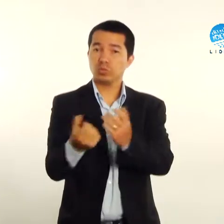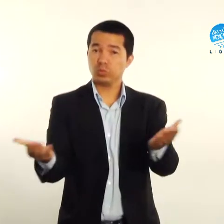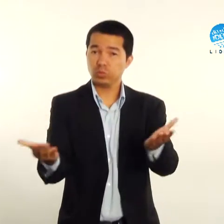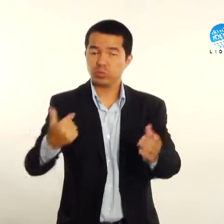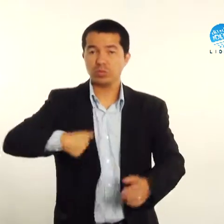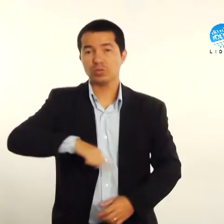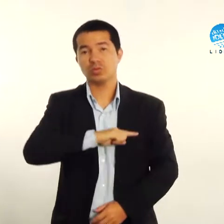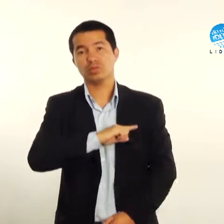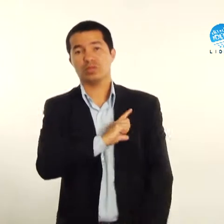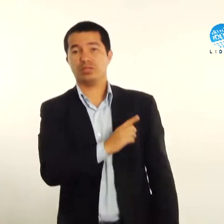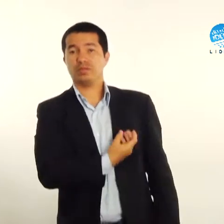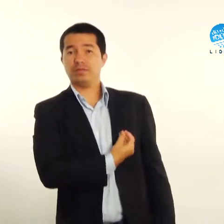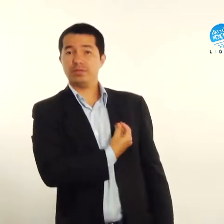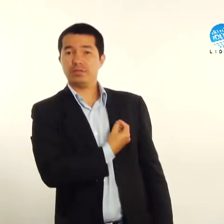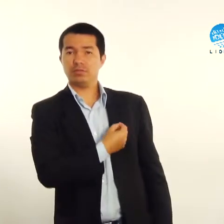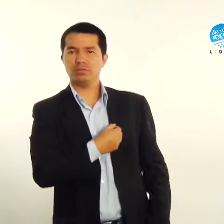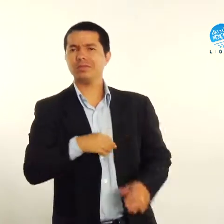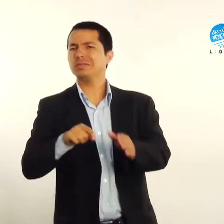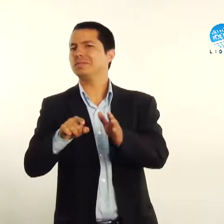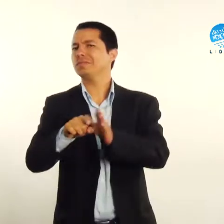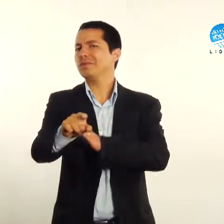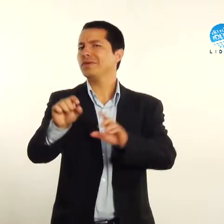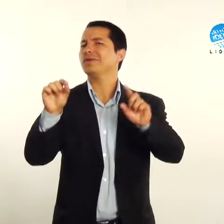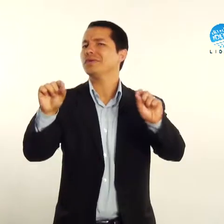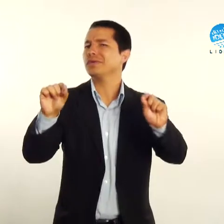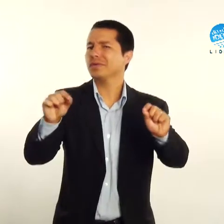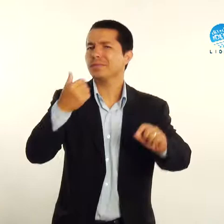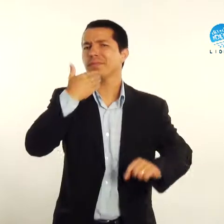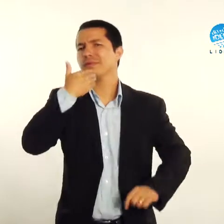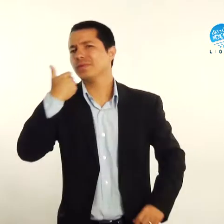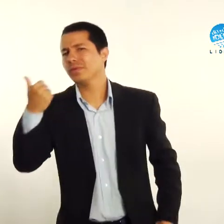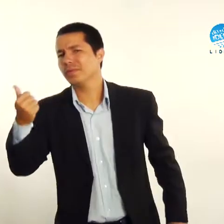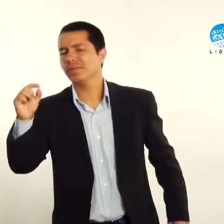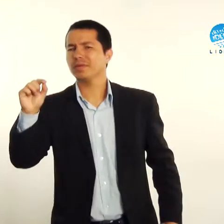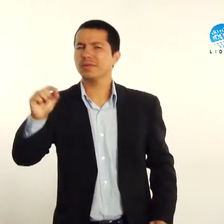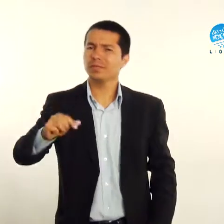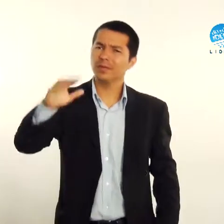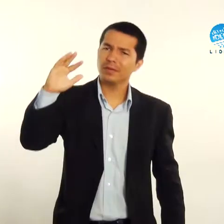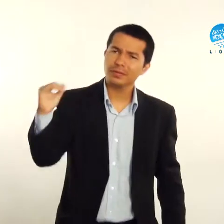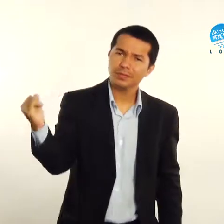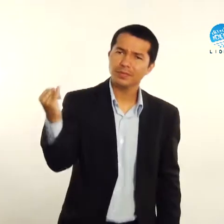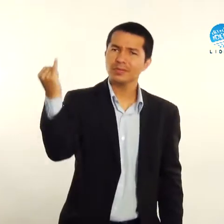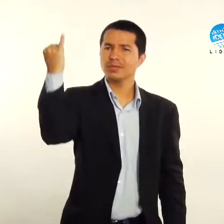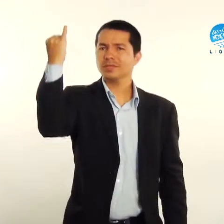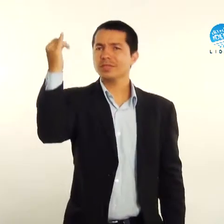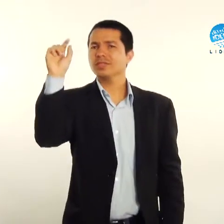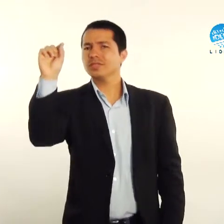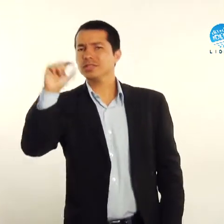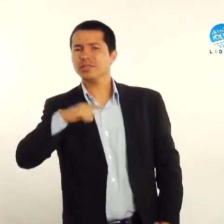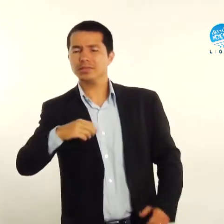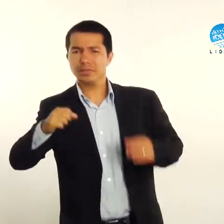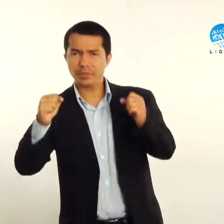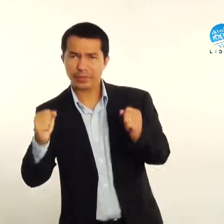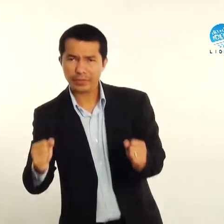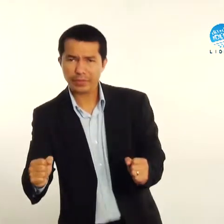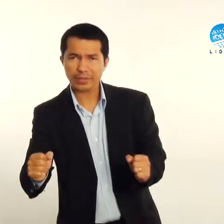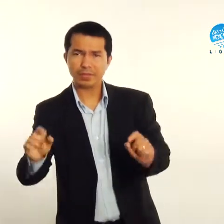a gente está. Essa é uma pergunta importante: quem é o maior, quem é o melhor, quem é aquele que tem poder,